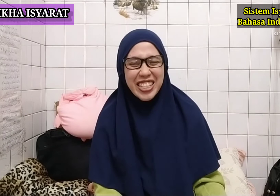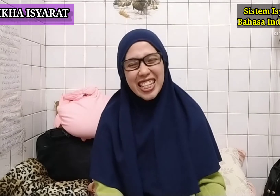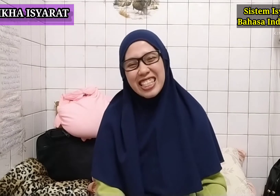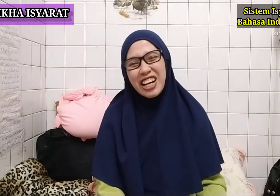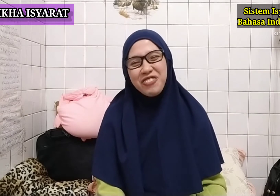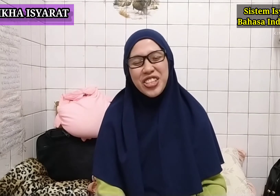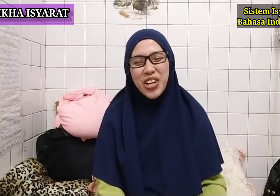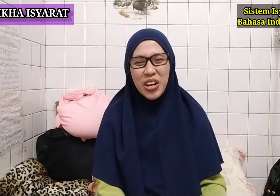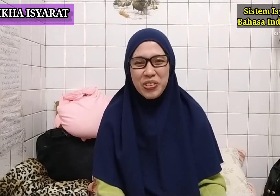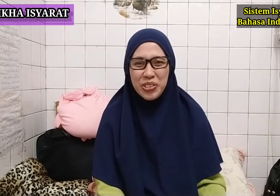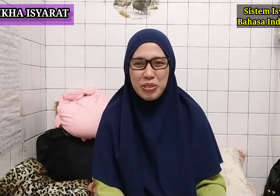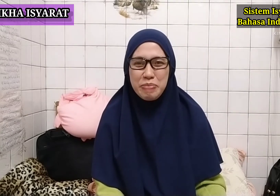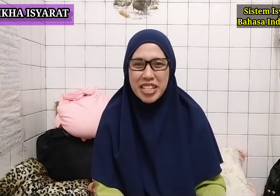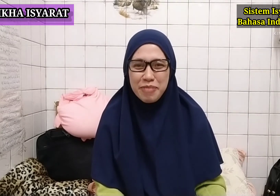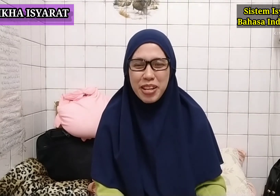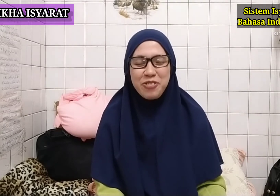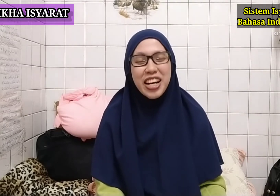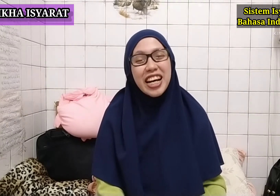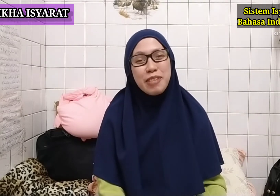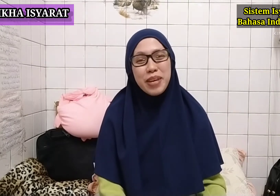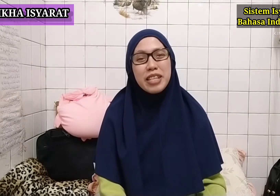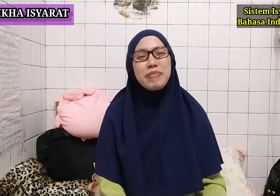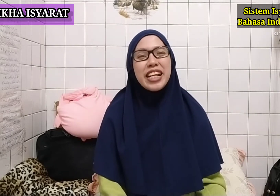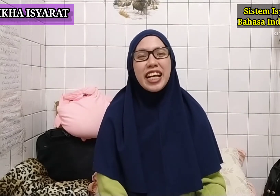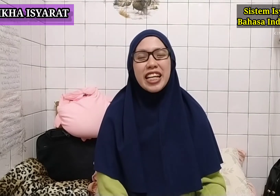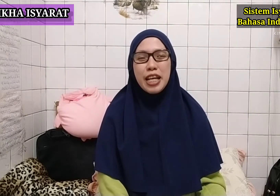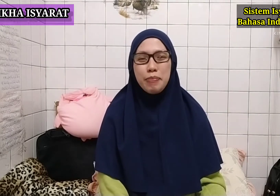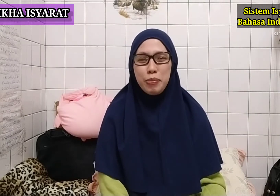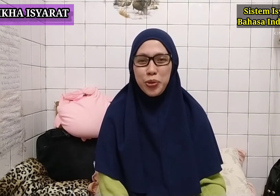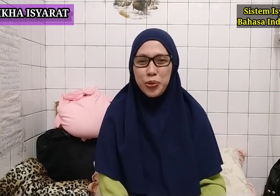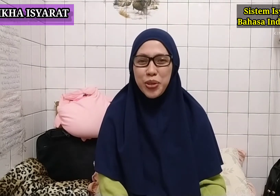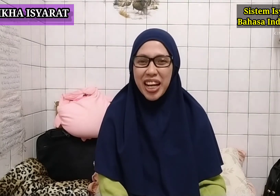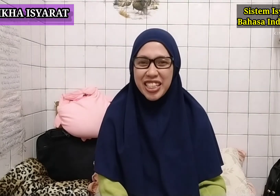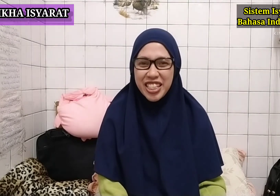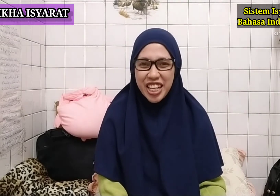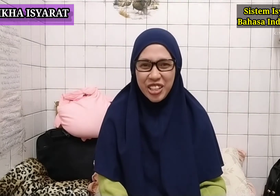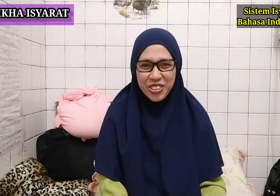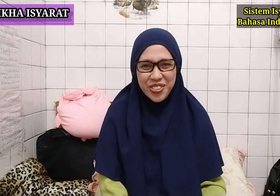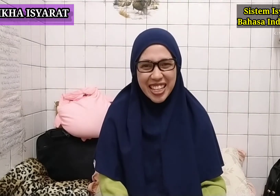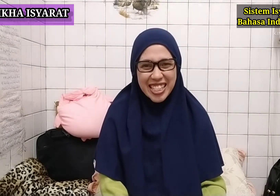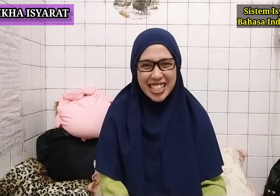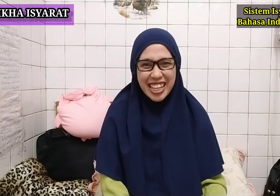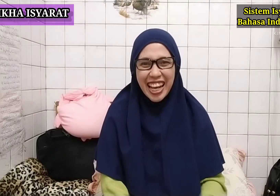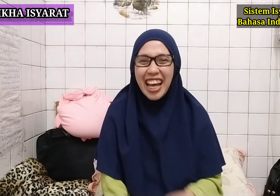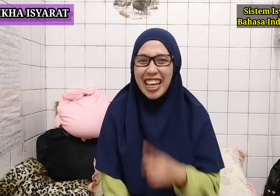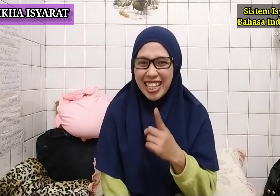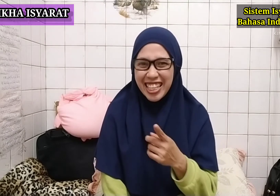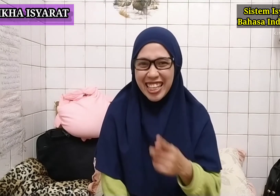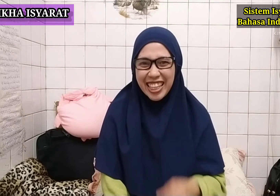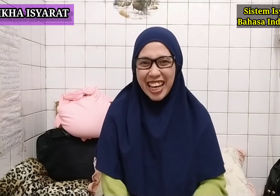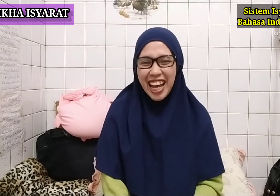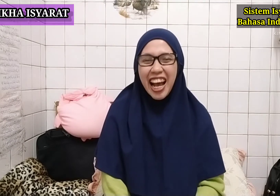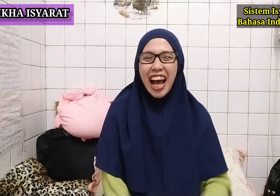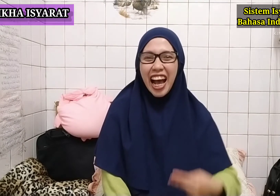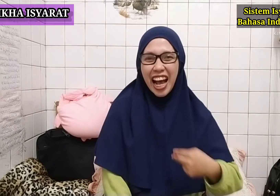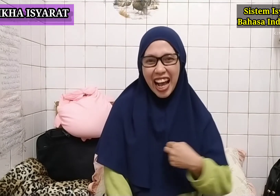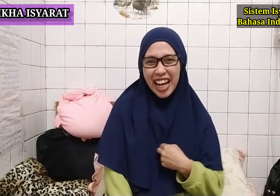dirasa video aku tuh bermanfaat bagi mereka yang membutuhkan di luar sana, ingat ya,